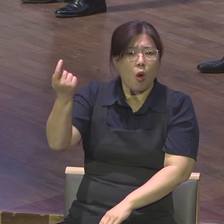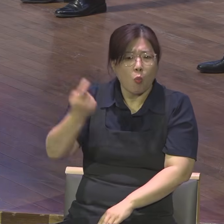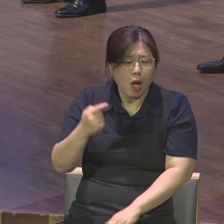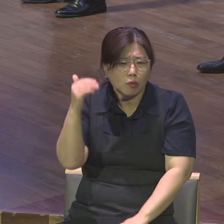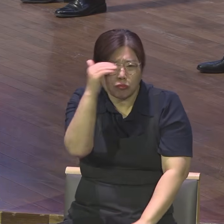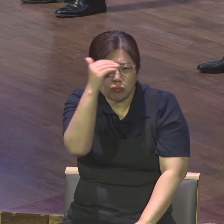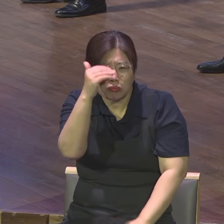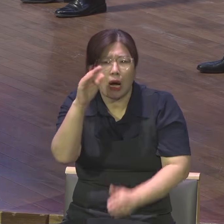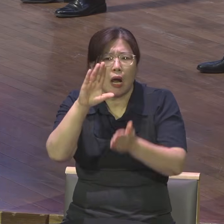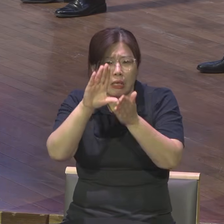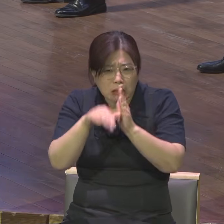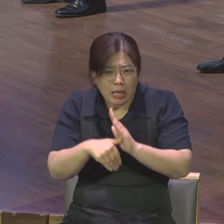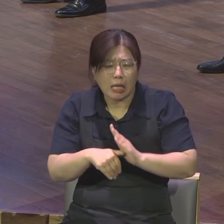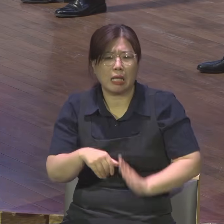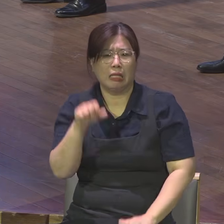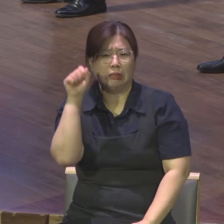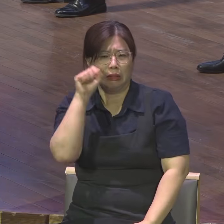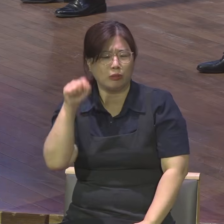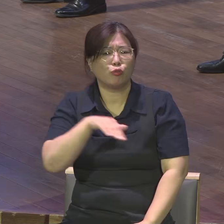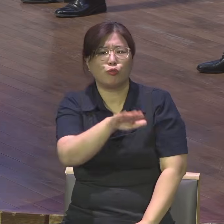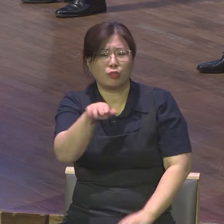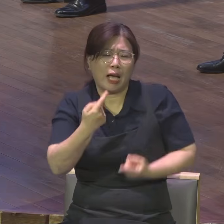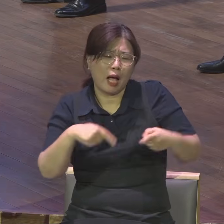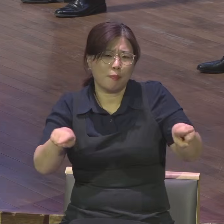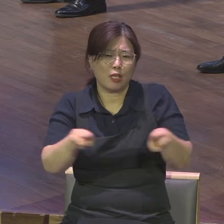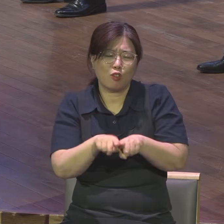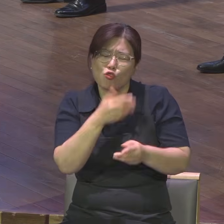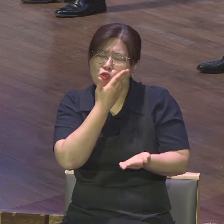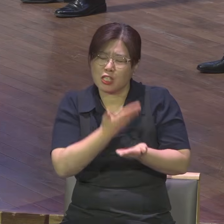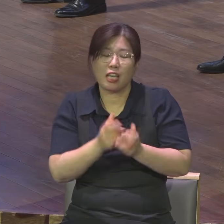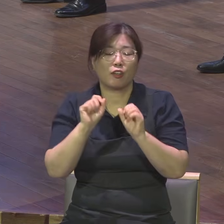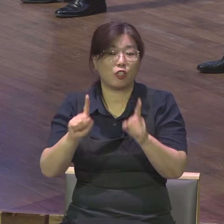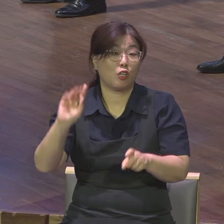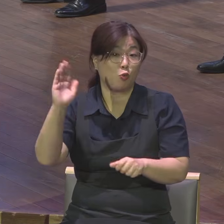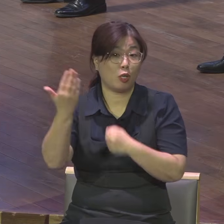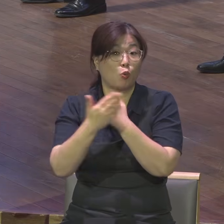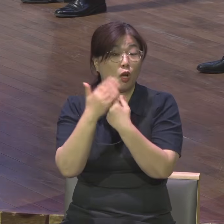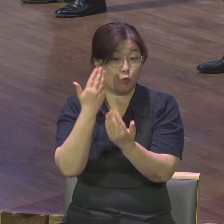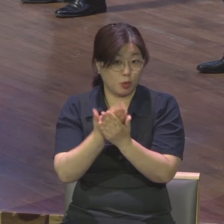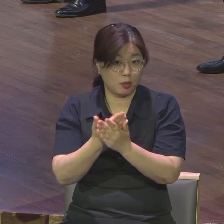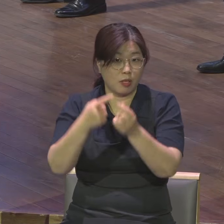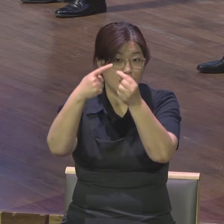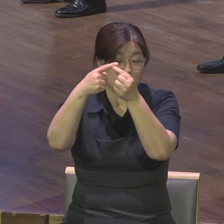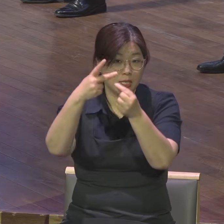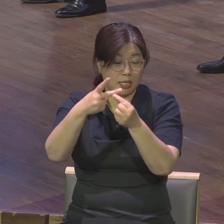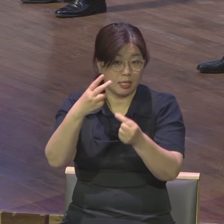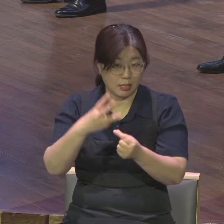중보자거라는 새로운 귀한 시간표가 되게 하여 주옵소서. 우리 주여 부르고 기도합니다. 주여!